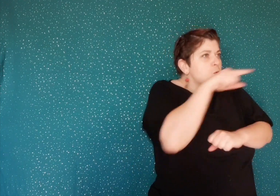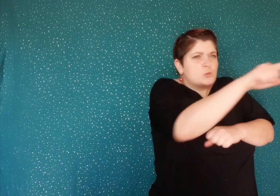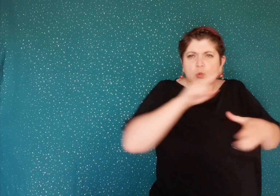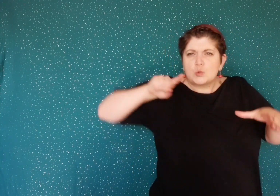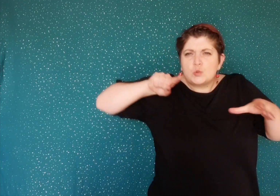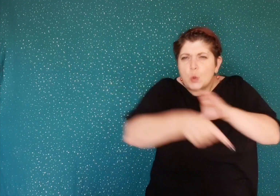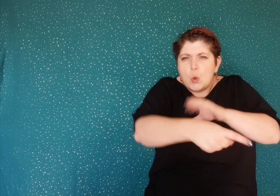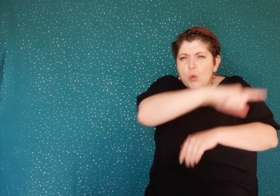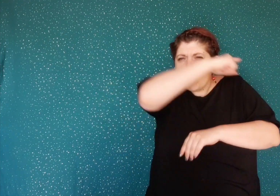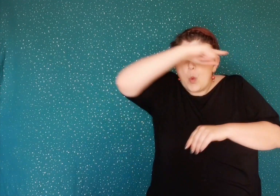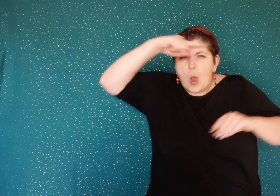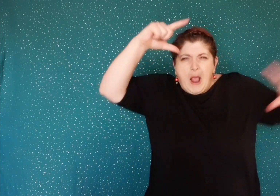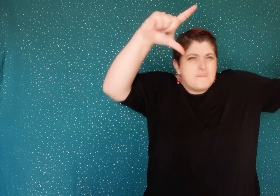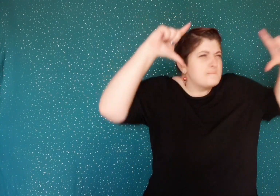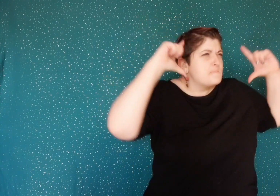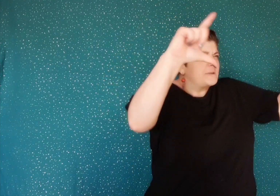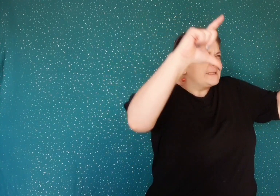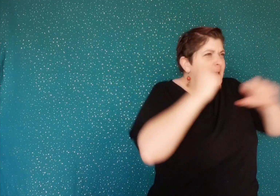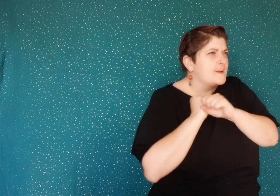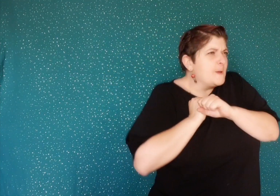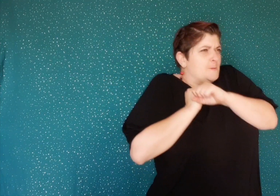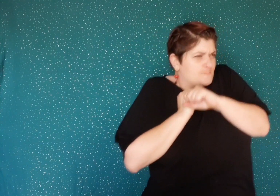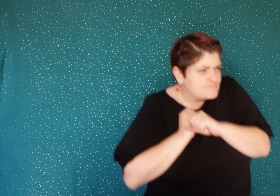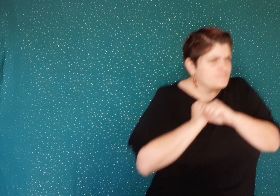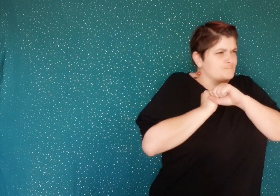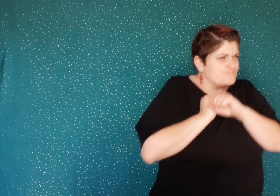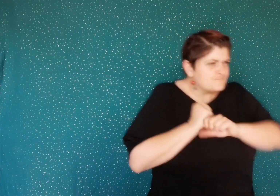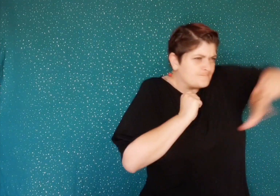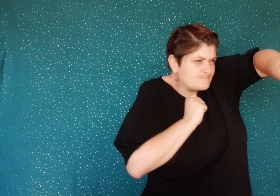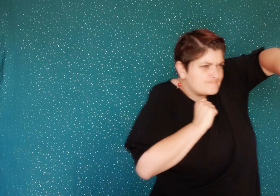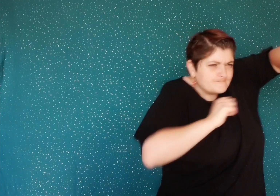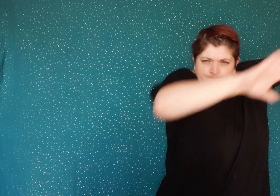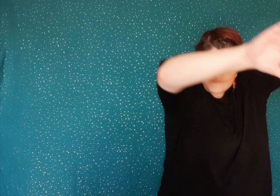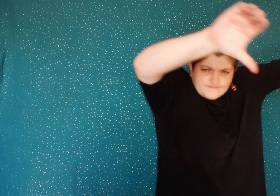d'oreilles. Alors elle prit son sac et sortit par un trou noir.